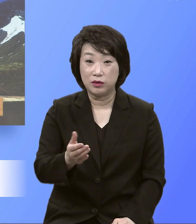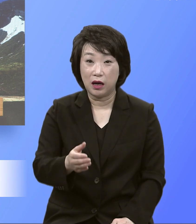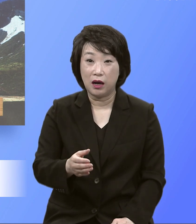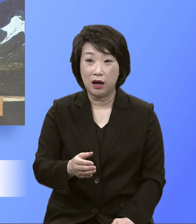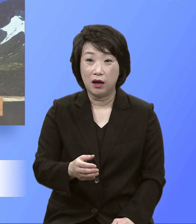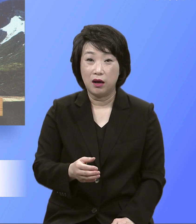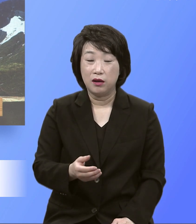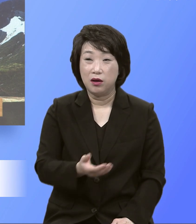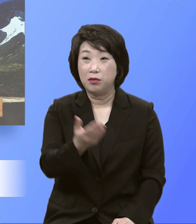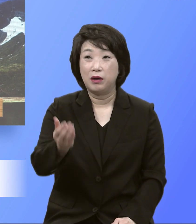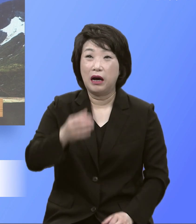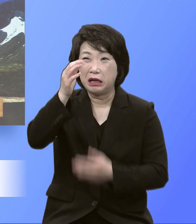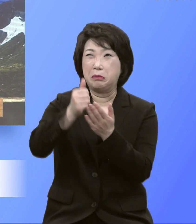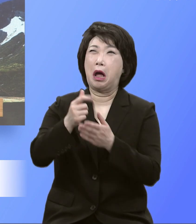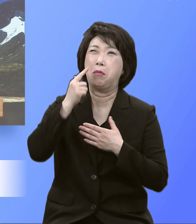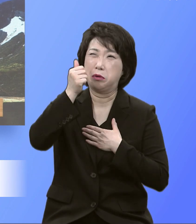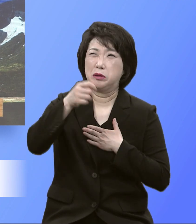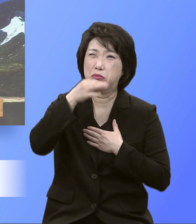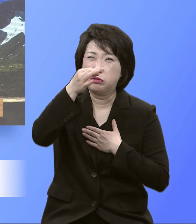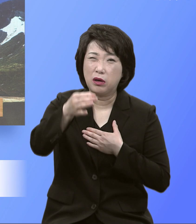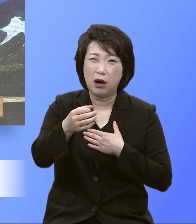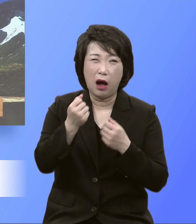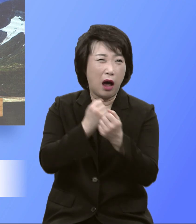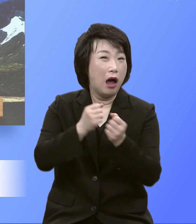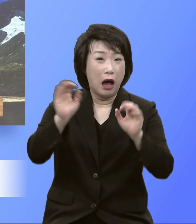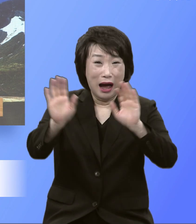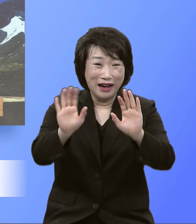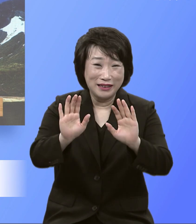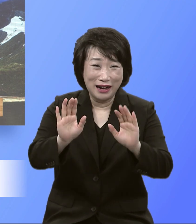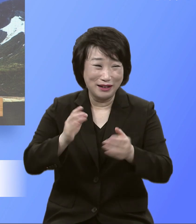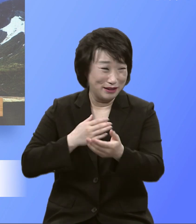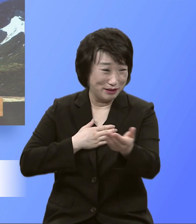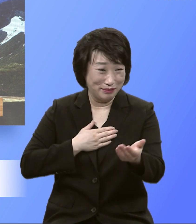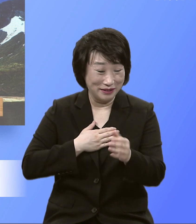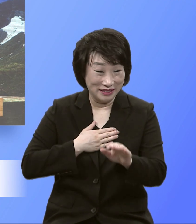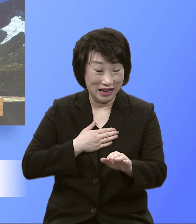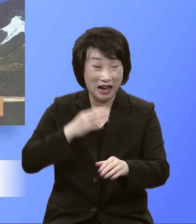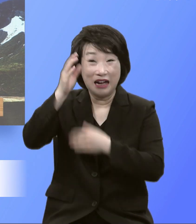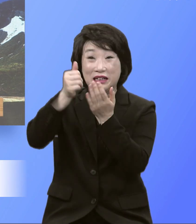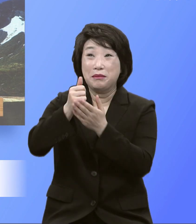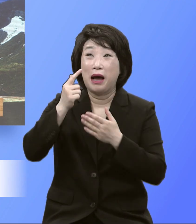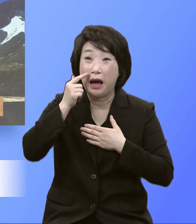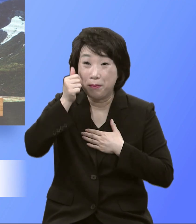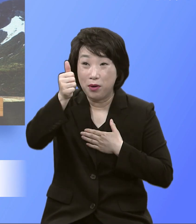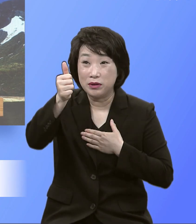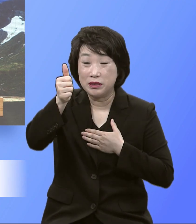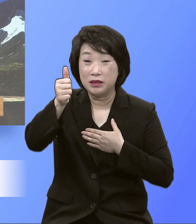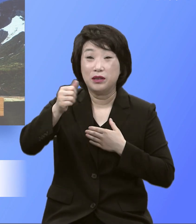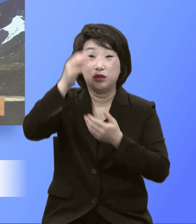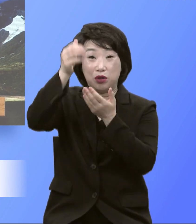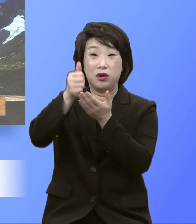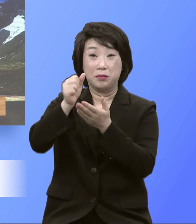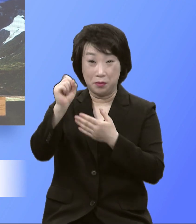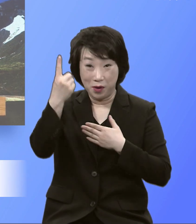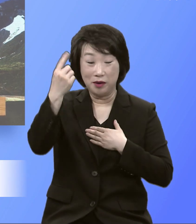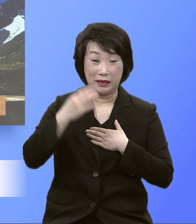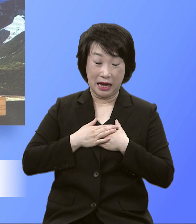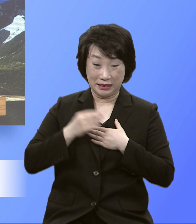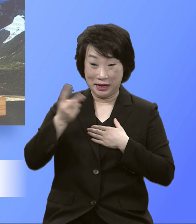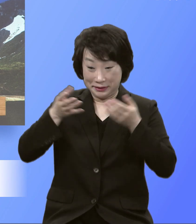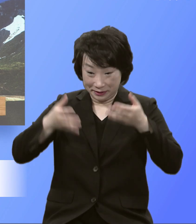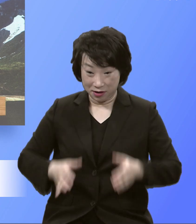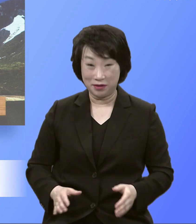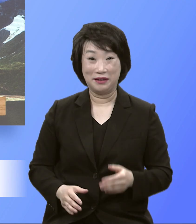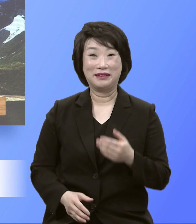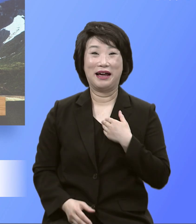염치 좋게 하나님이 우리 아버지요 하는 것이 아니라 하나님 아버지의 성령으로부터